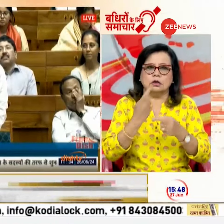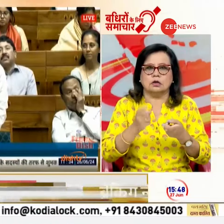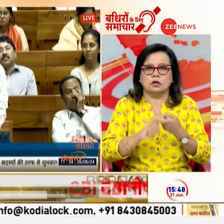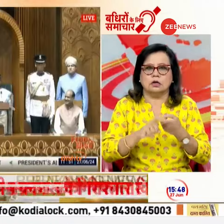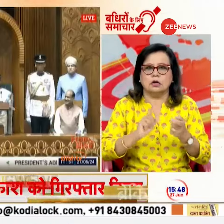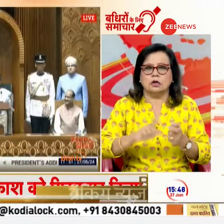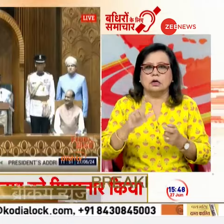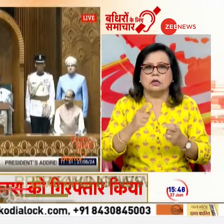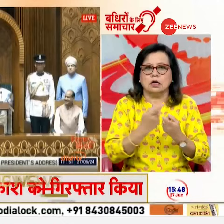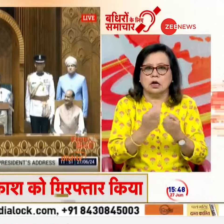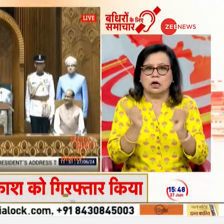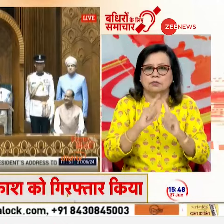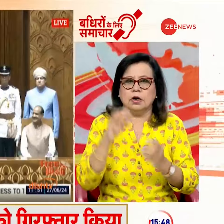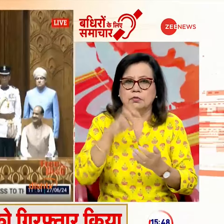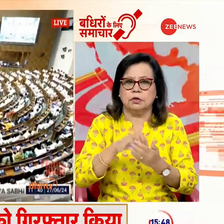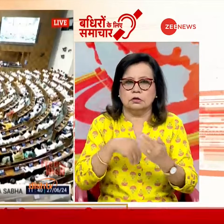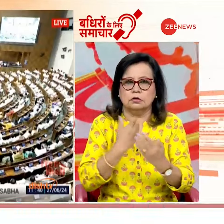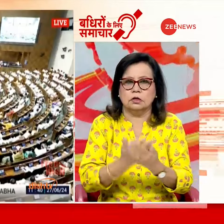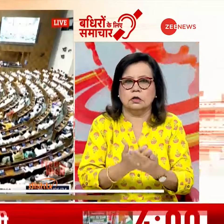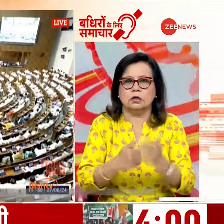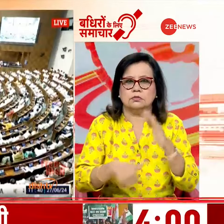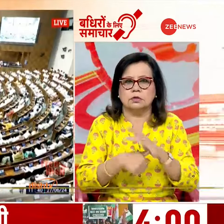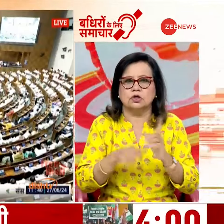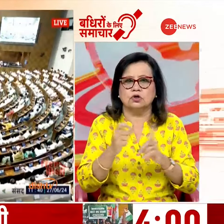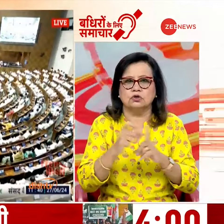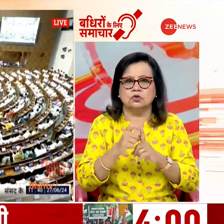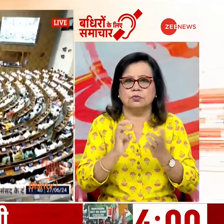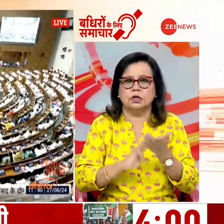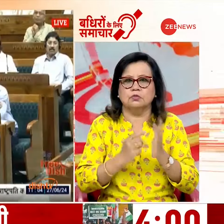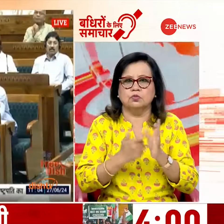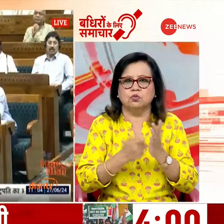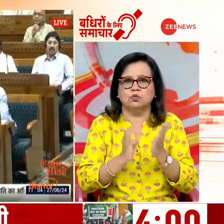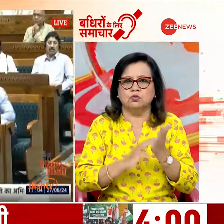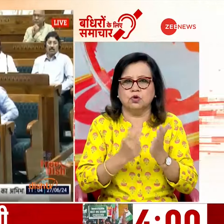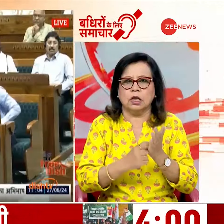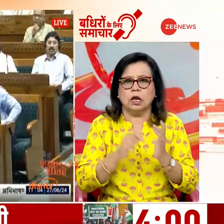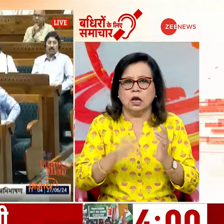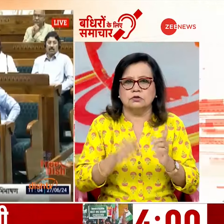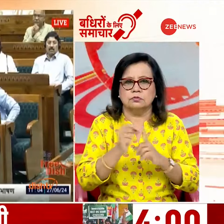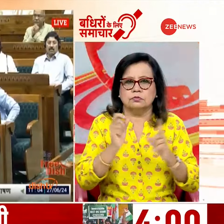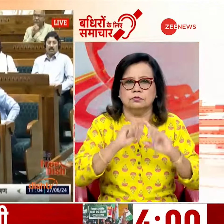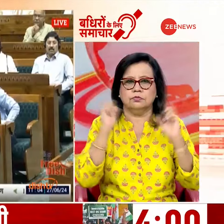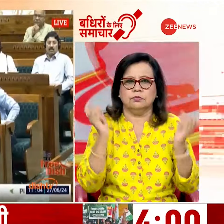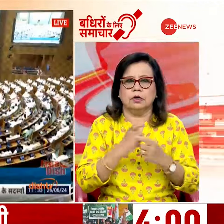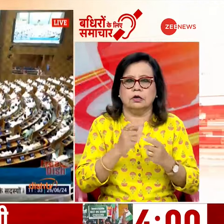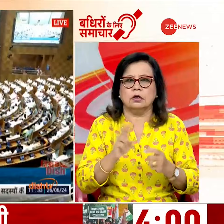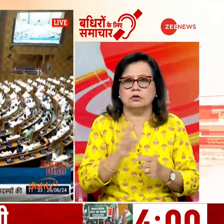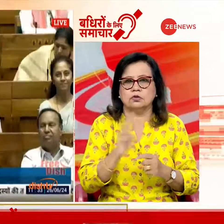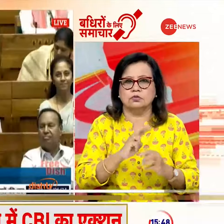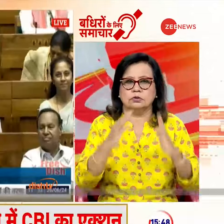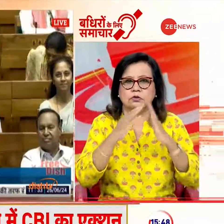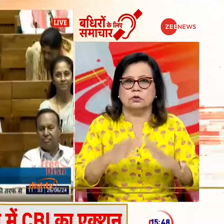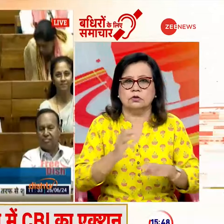विपक्ष के नेता का कमरा भी अलॉट कर दिया गया। राष्ट्रपति द्रौपदी मुर्मू ने आज संसद